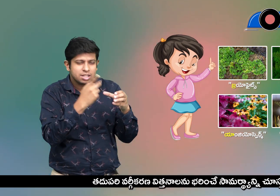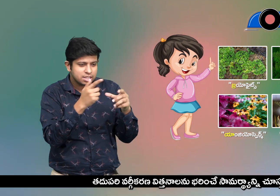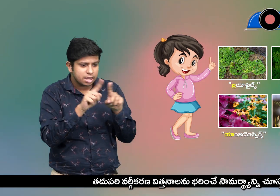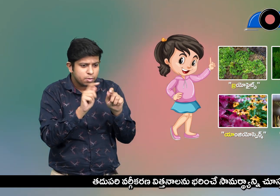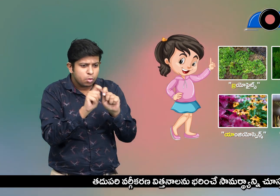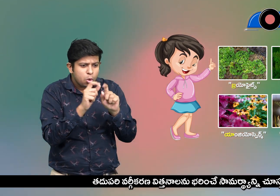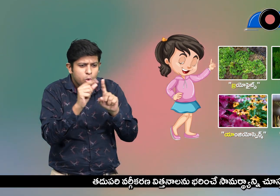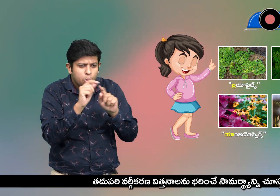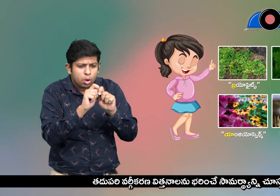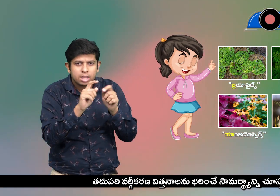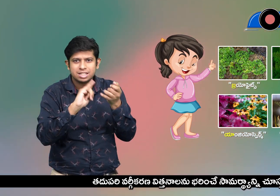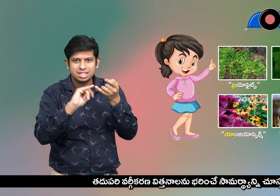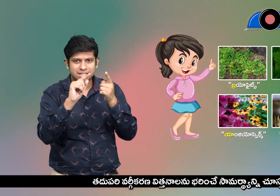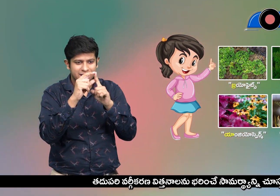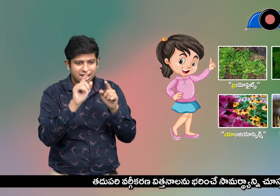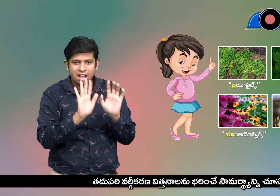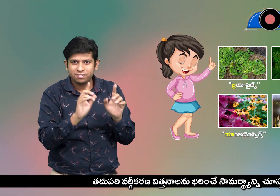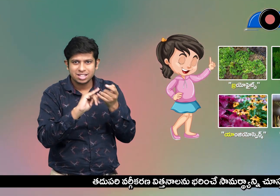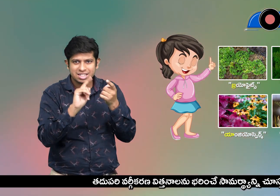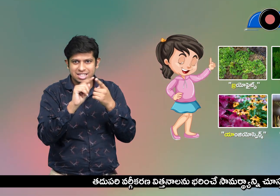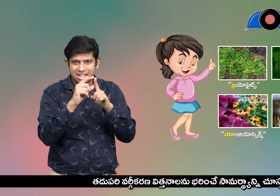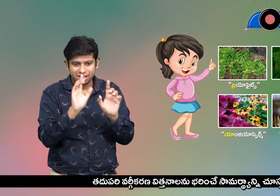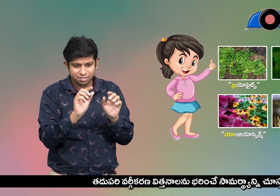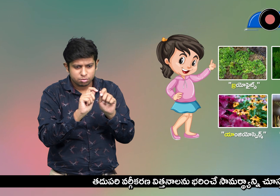విత్తనాలను భరించే సామర్థ్యాన్ని చూస్తుంది.